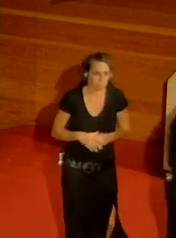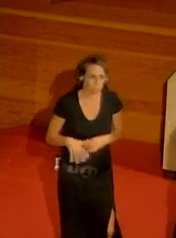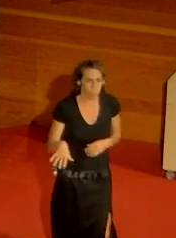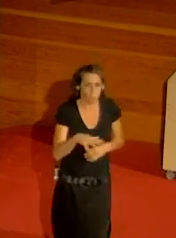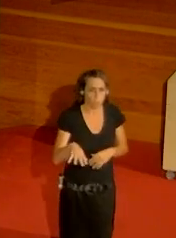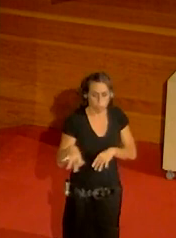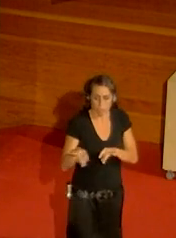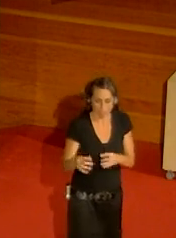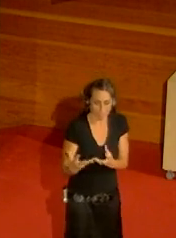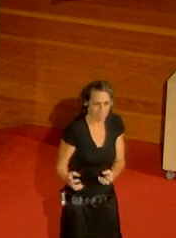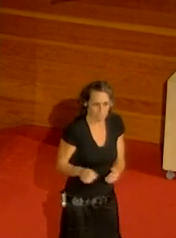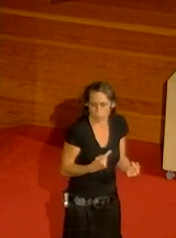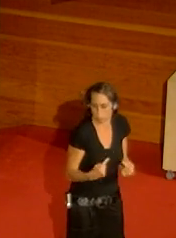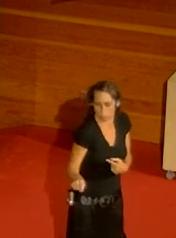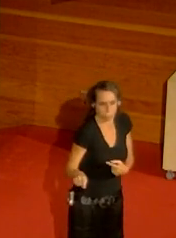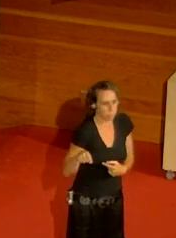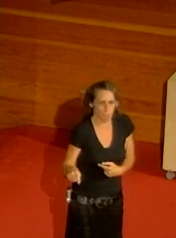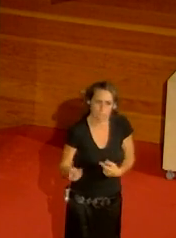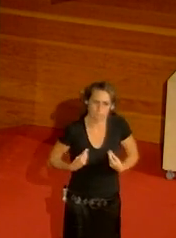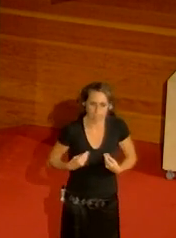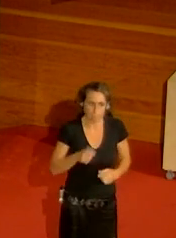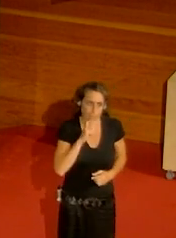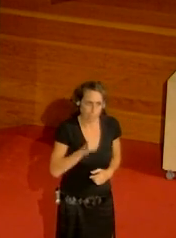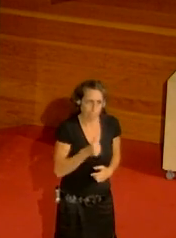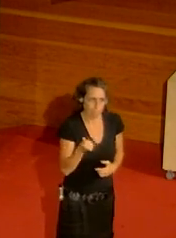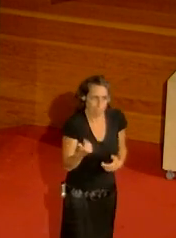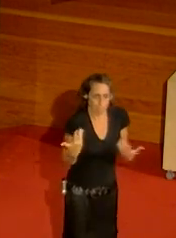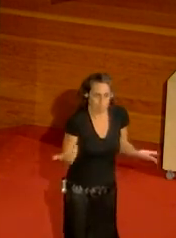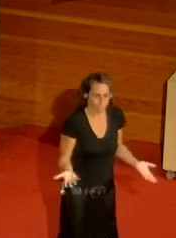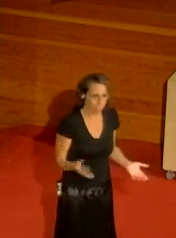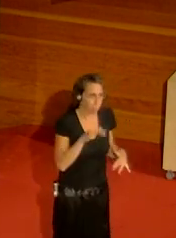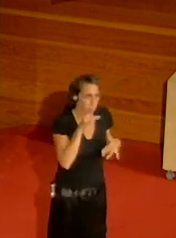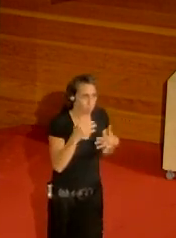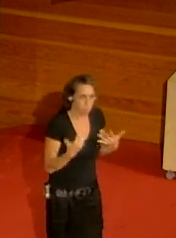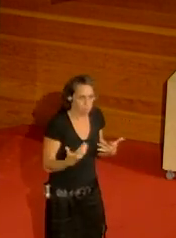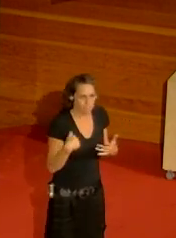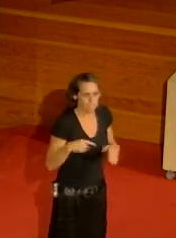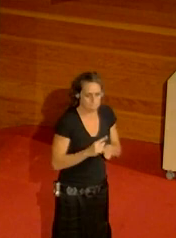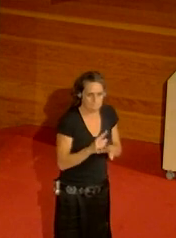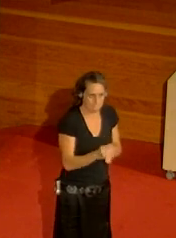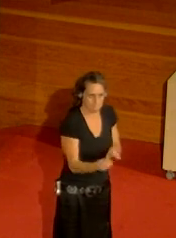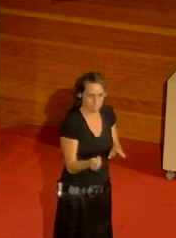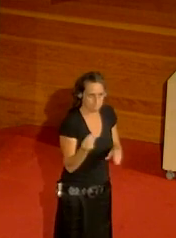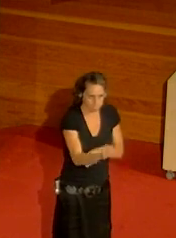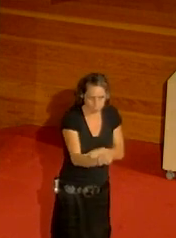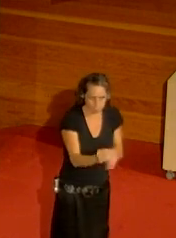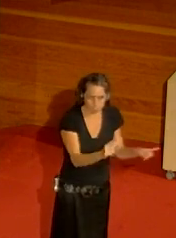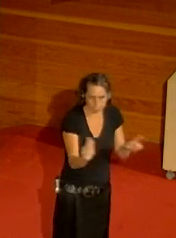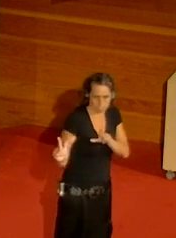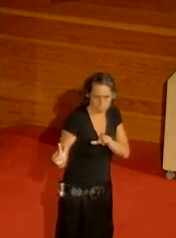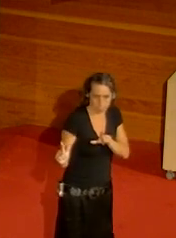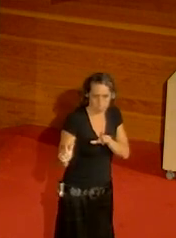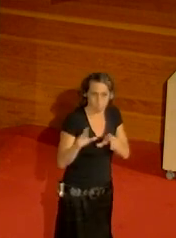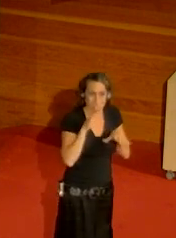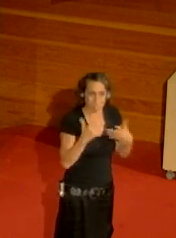vida y hoy por hoy todavía Por eso aquí creo que he metido un mapa hoy por hoy este es el